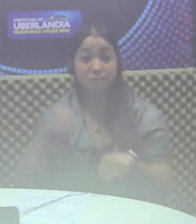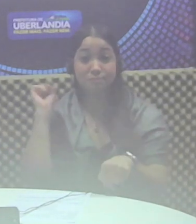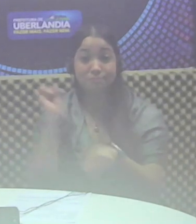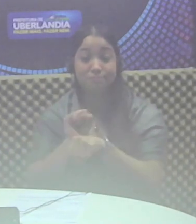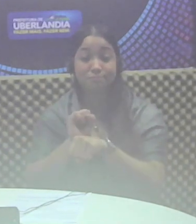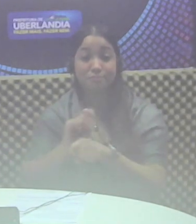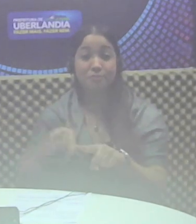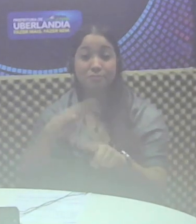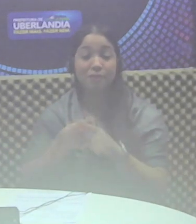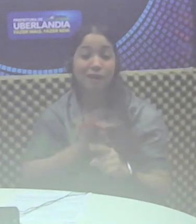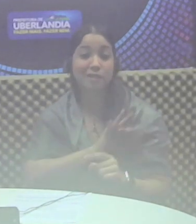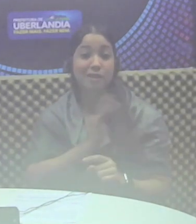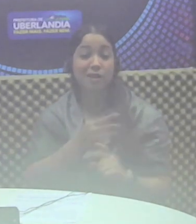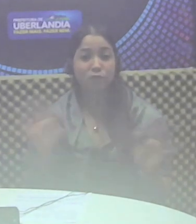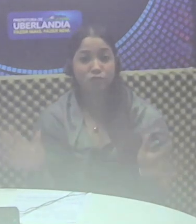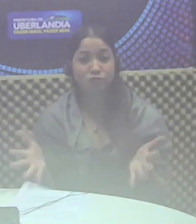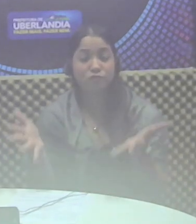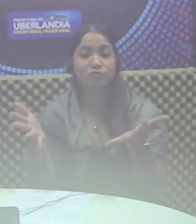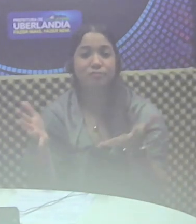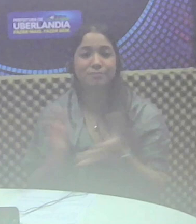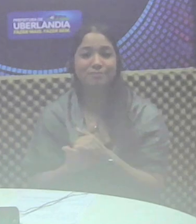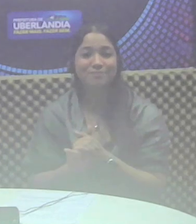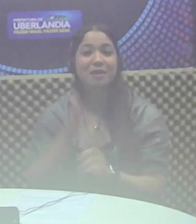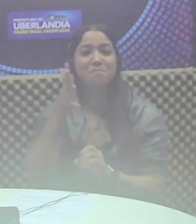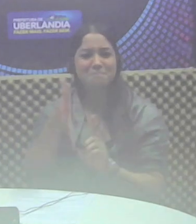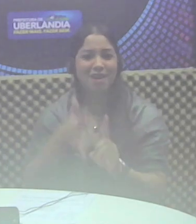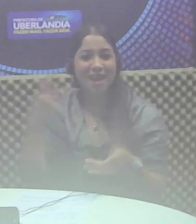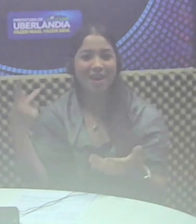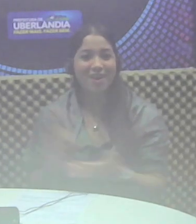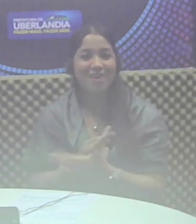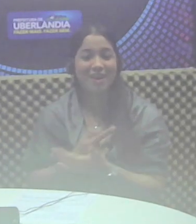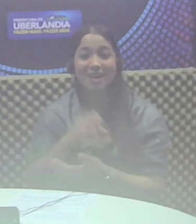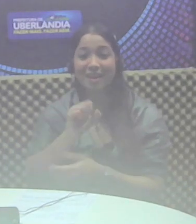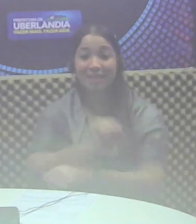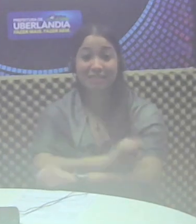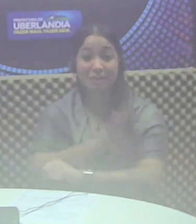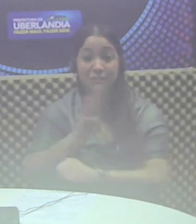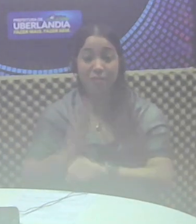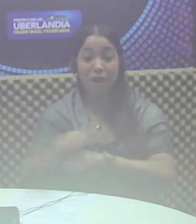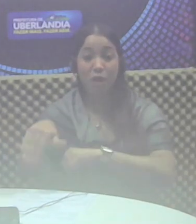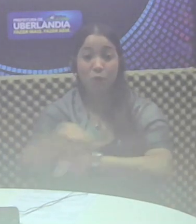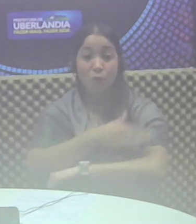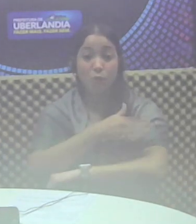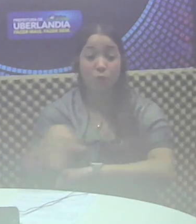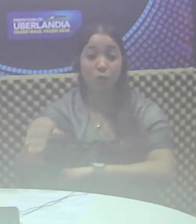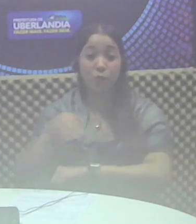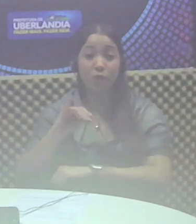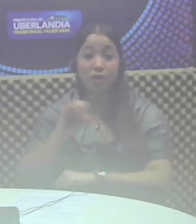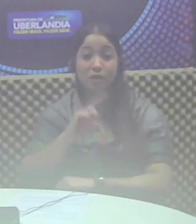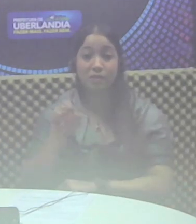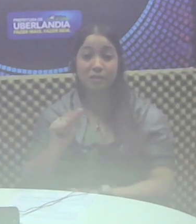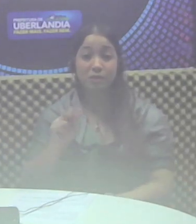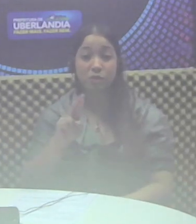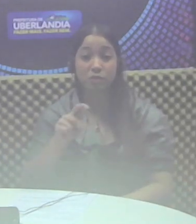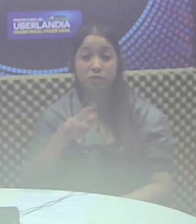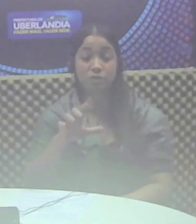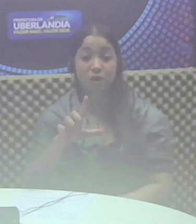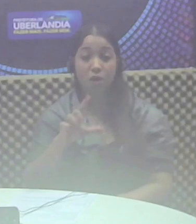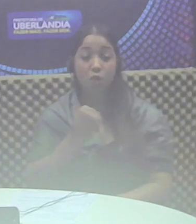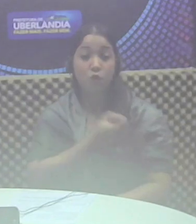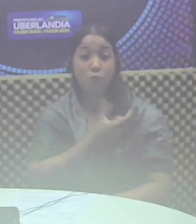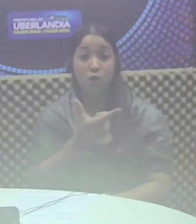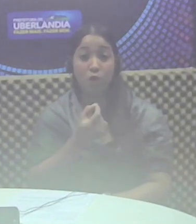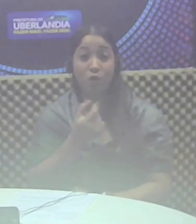e técnica motivacional as palestras ocorrem no sebrai que está localizado na Rua Isaú Rangel de Mendonça número